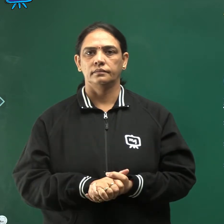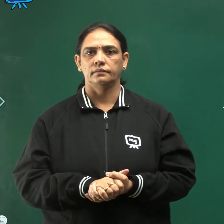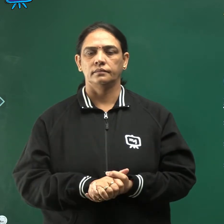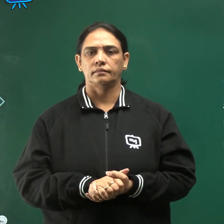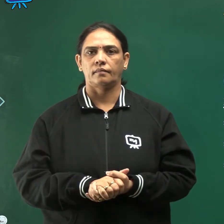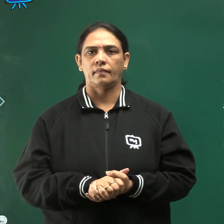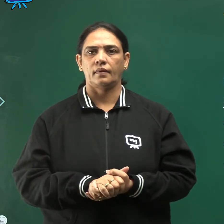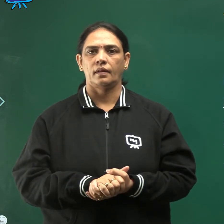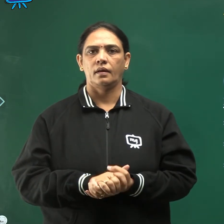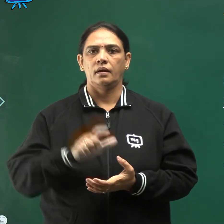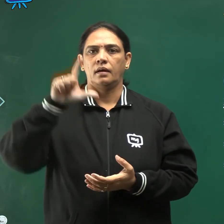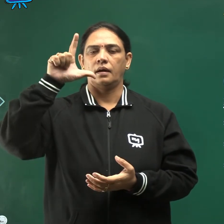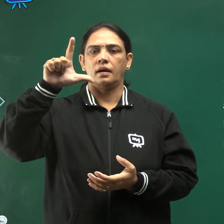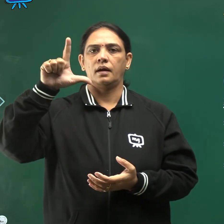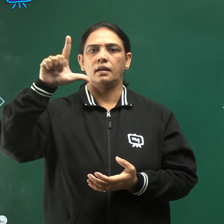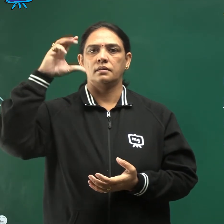अभाज्य गुणनखंड के द्वारा